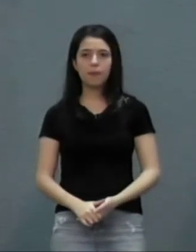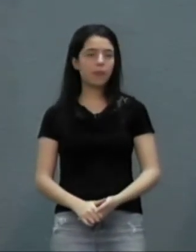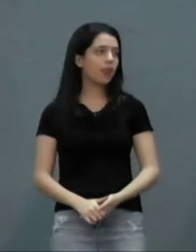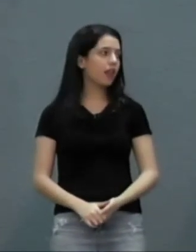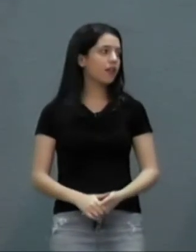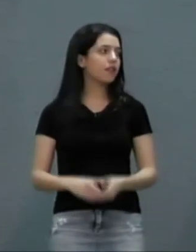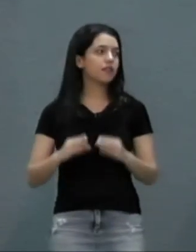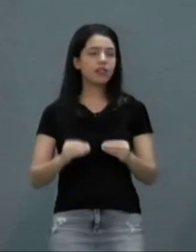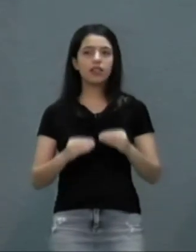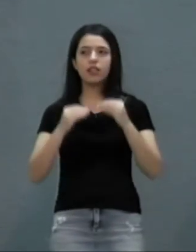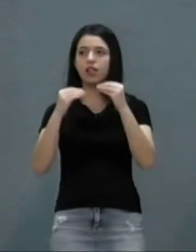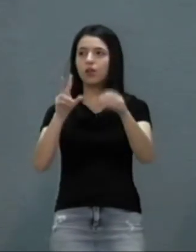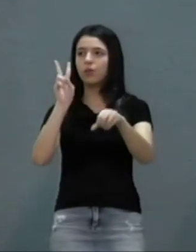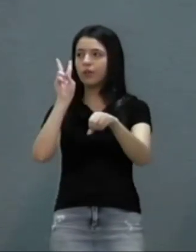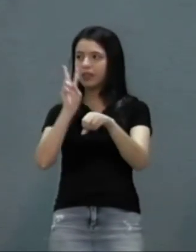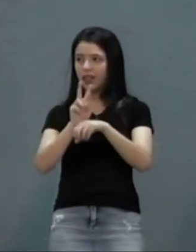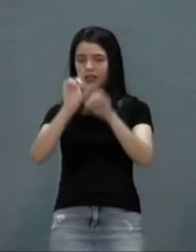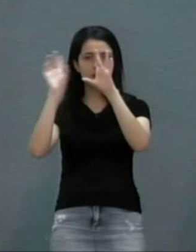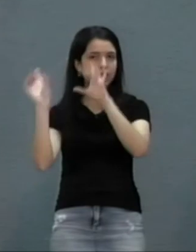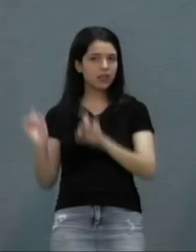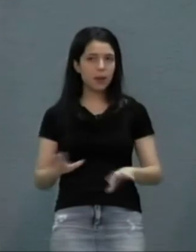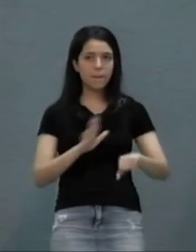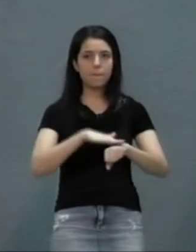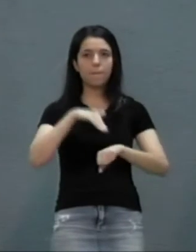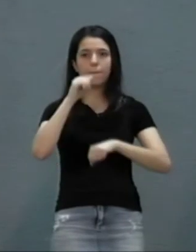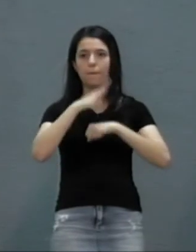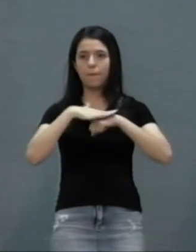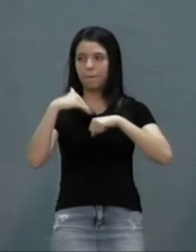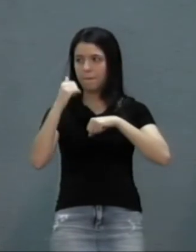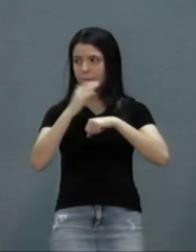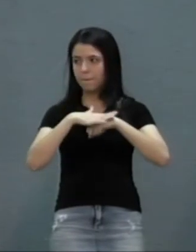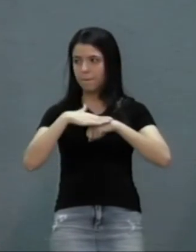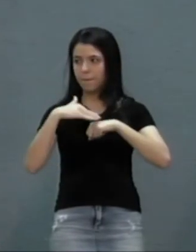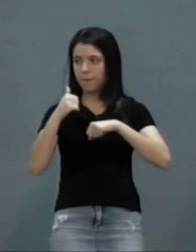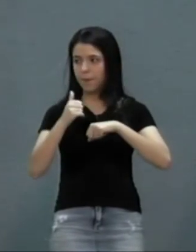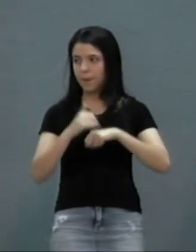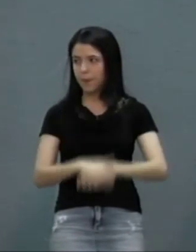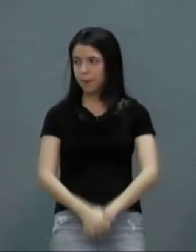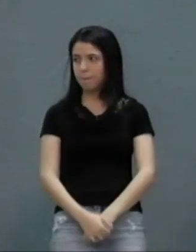um carinho, acompanhar, tirar tudo que for de lixo, colocar lá para frente, que é 19 eu vou estar passando fazendo esse